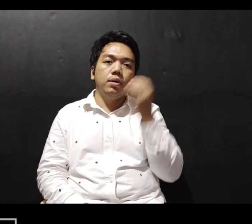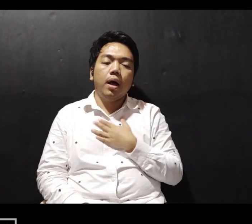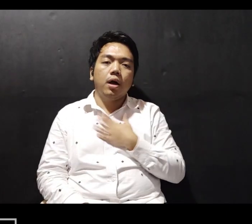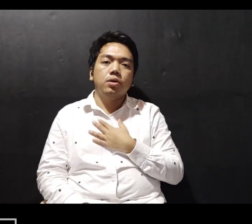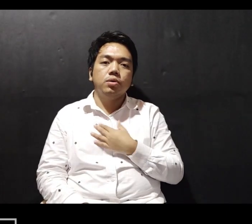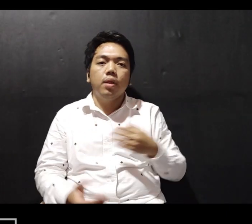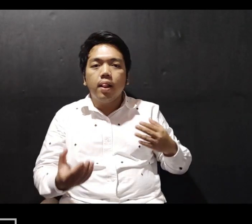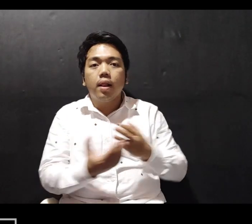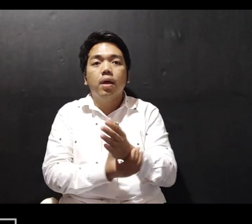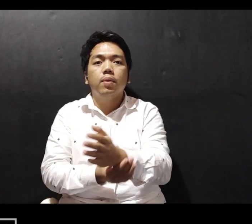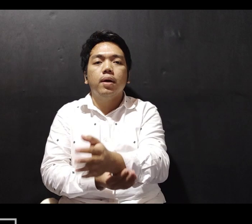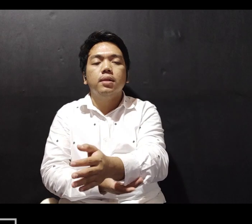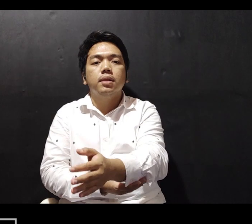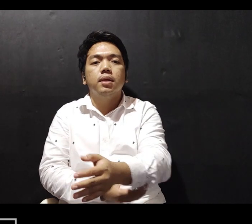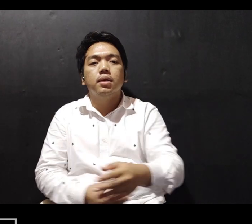ku